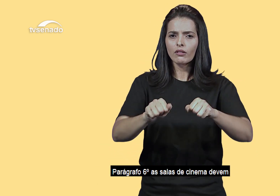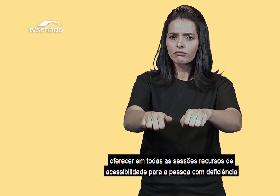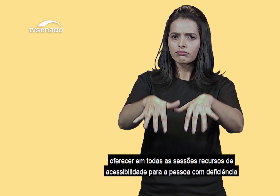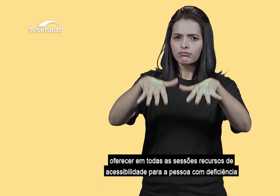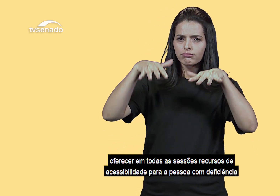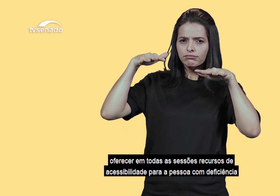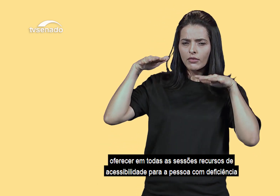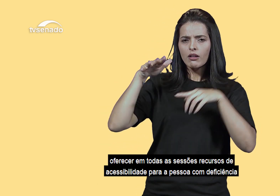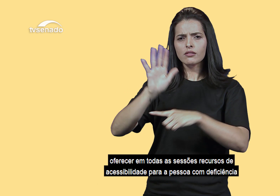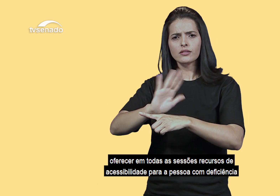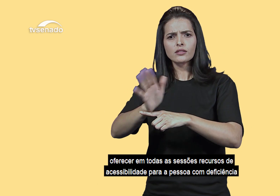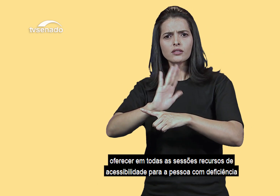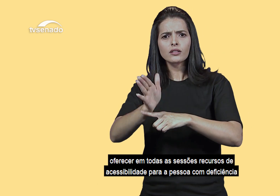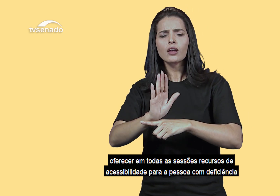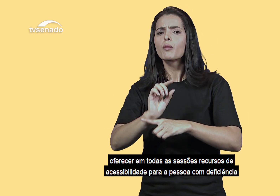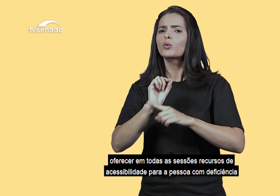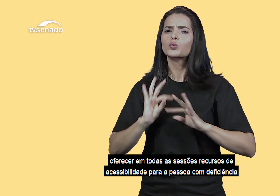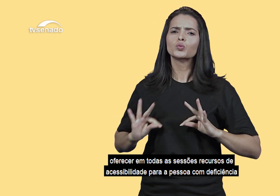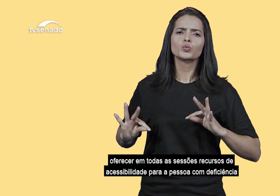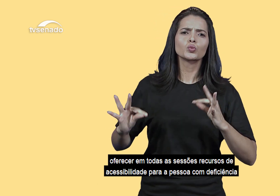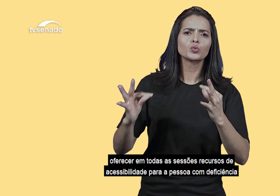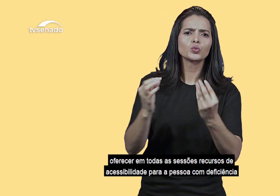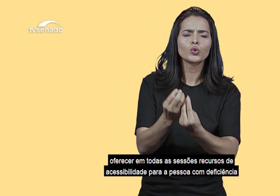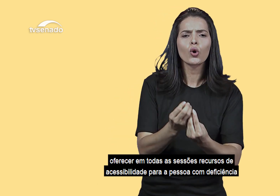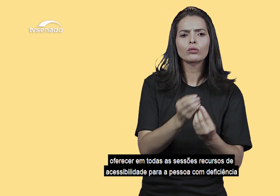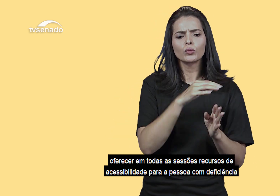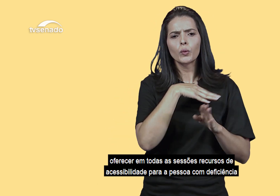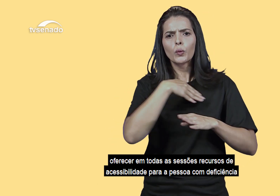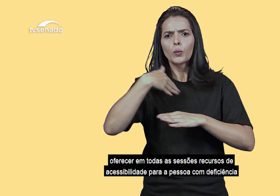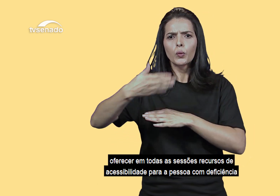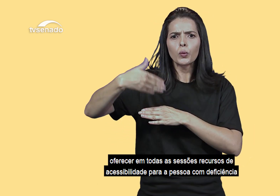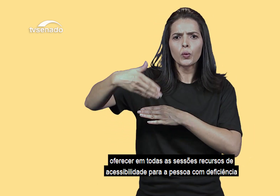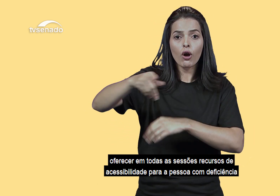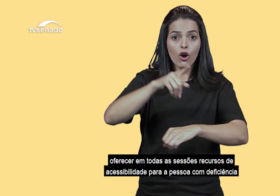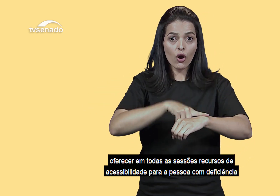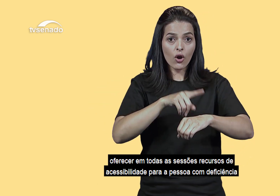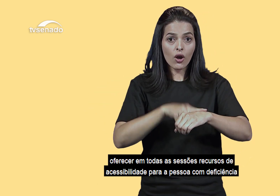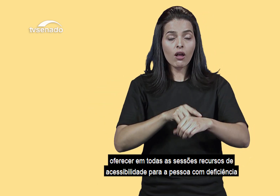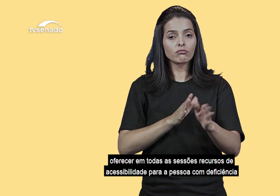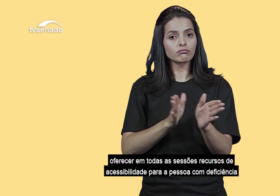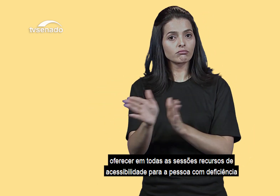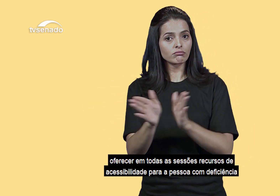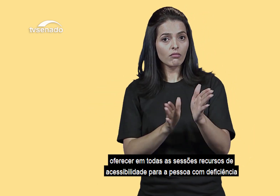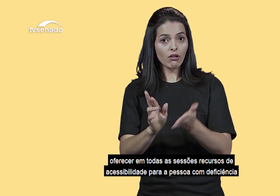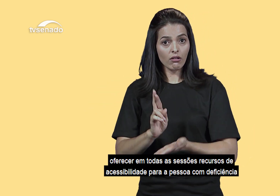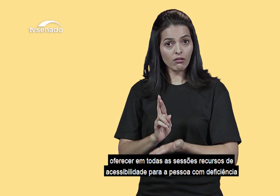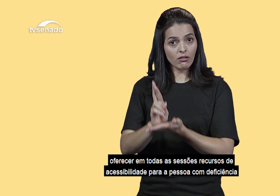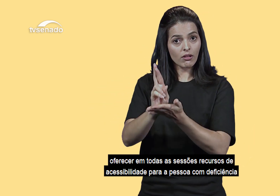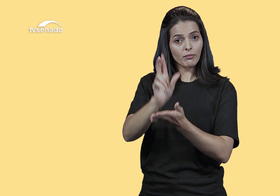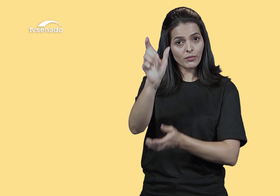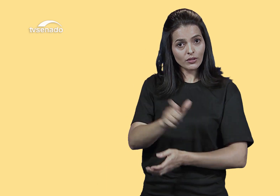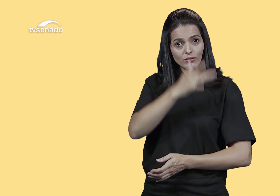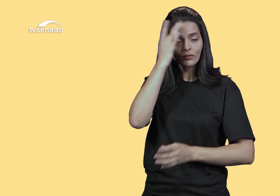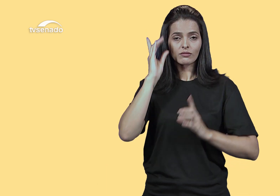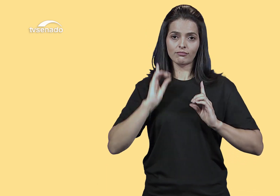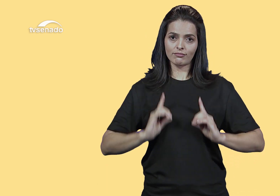devem oferecer, em todas as sessões, recursos de acessibilidade para a pessoa com deficiência